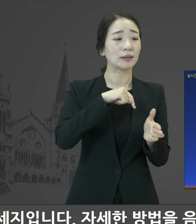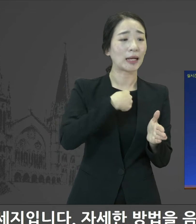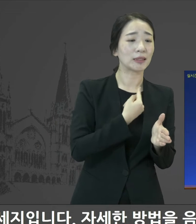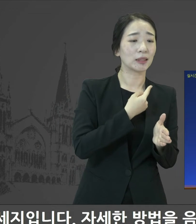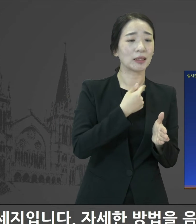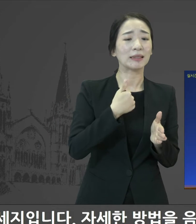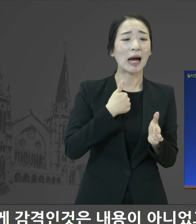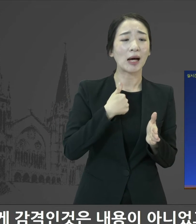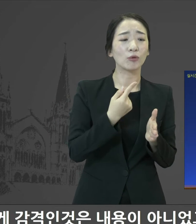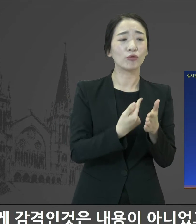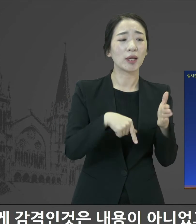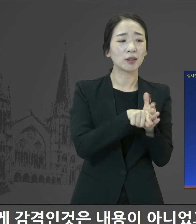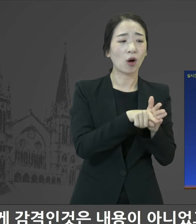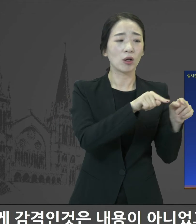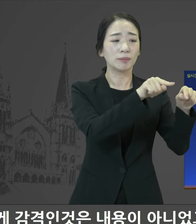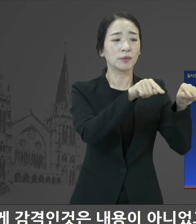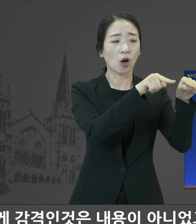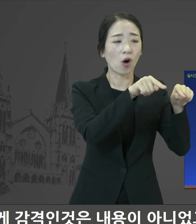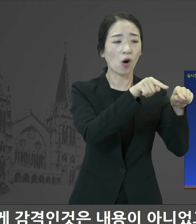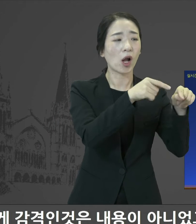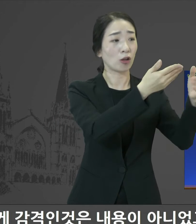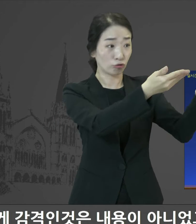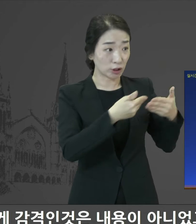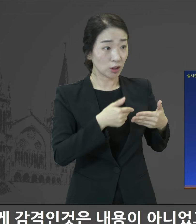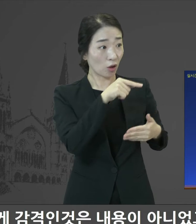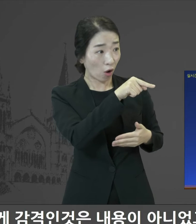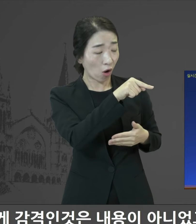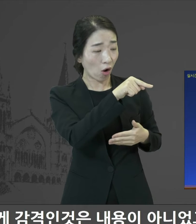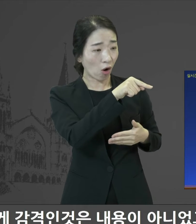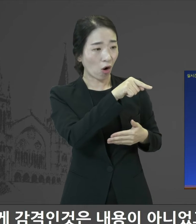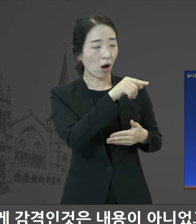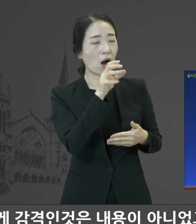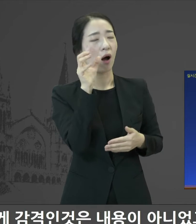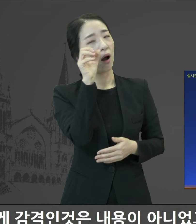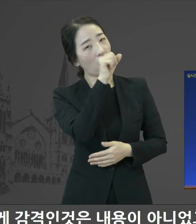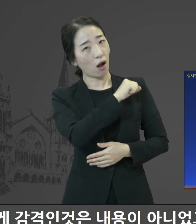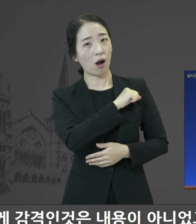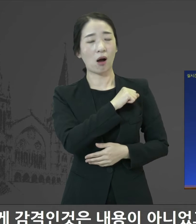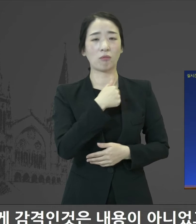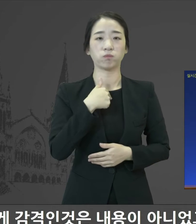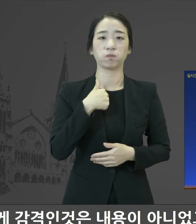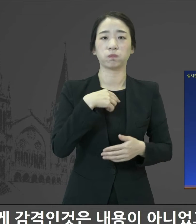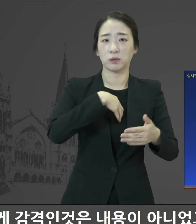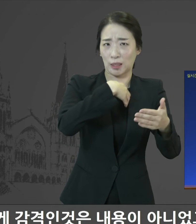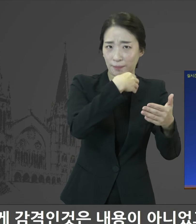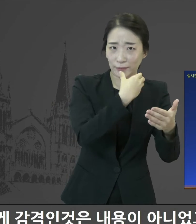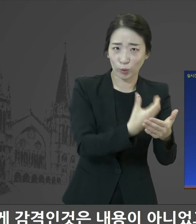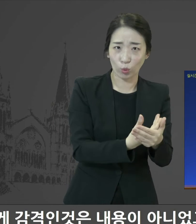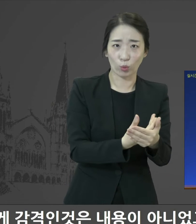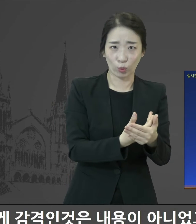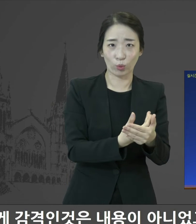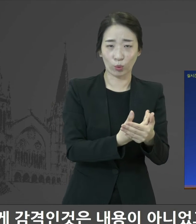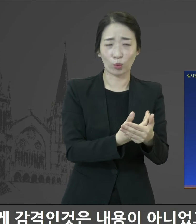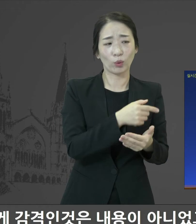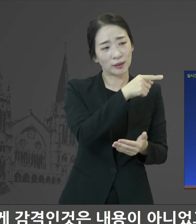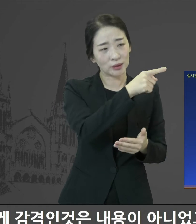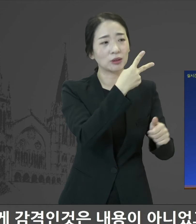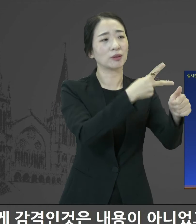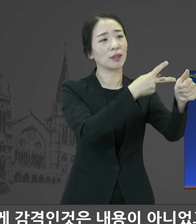하지 않아도 되는 일을 상세하게 해주시는 그